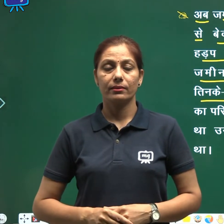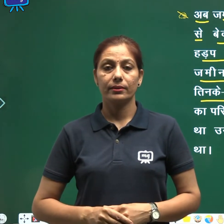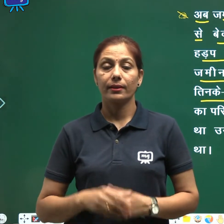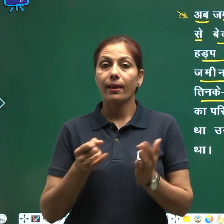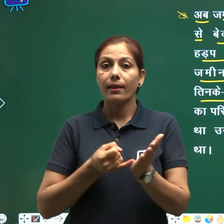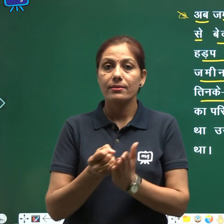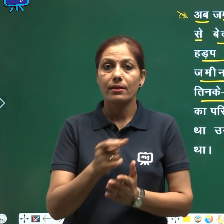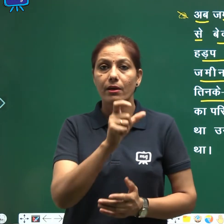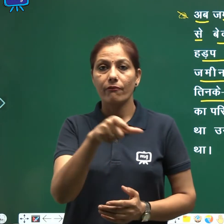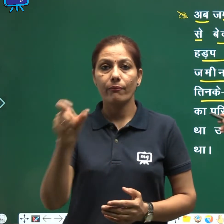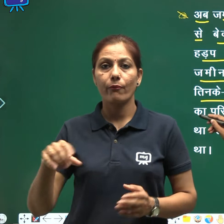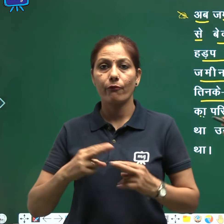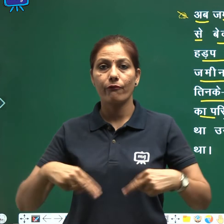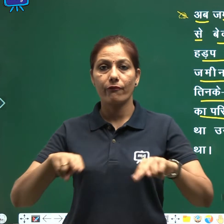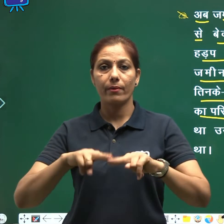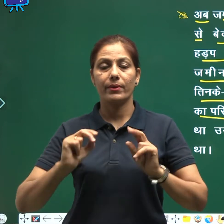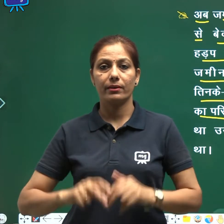किसान का परिवार